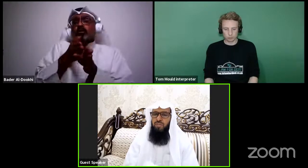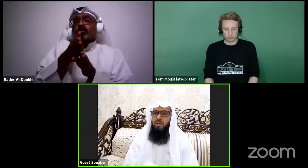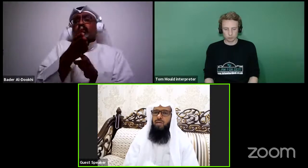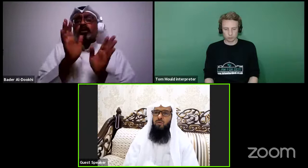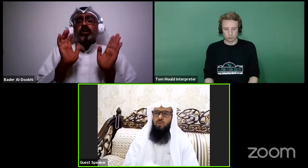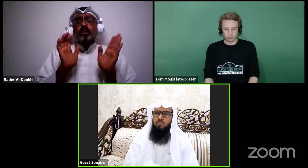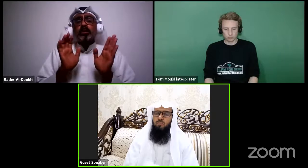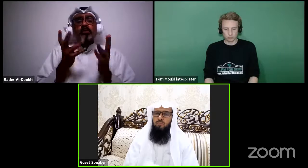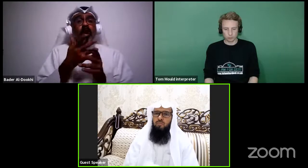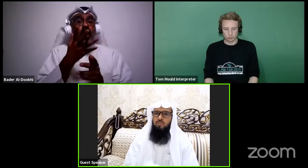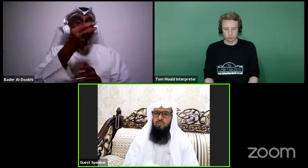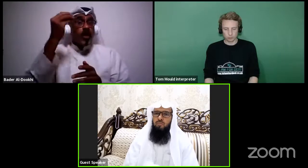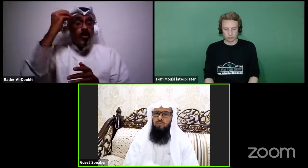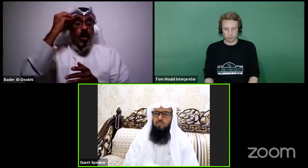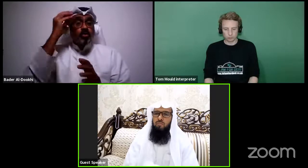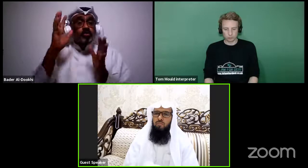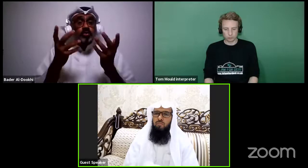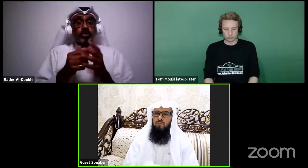ومن المعلوم